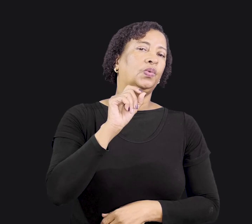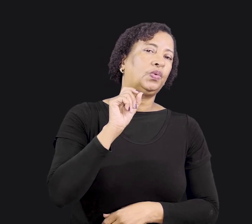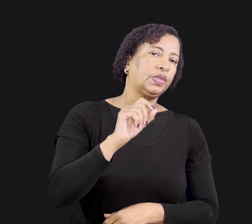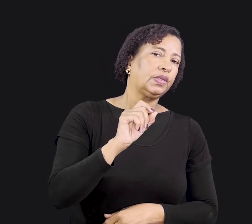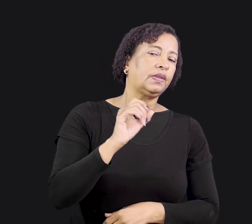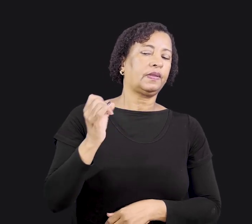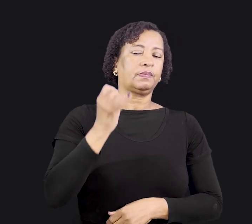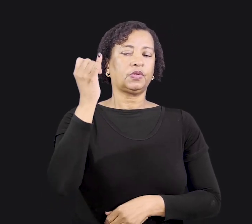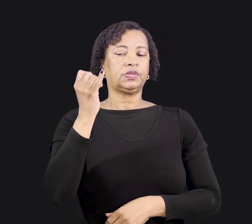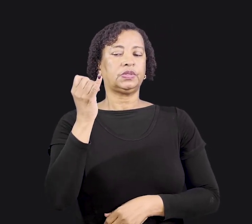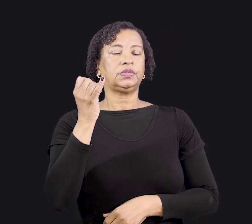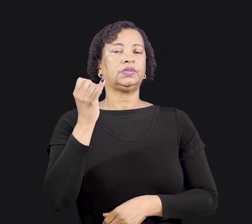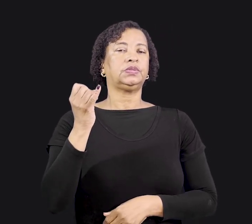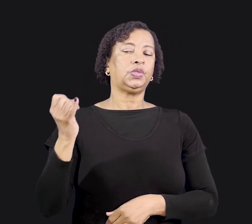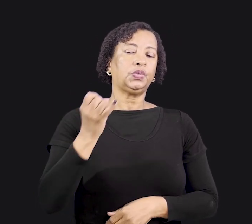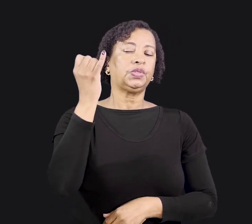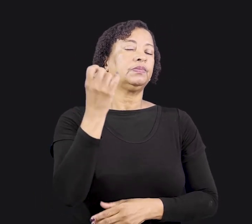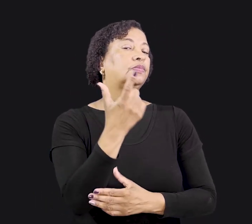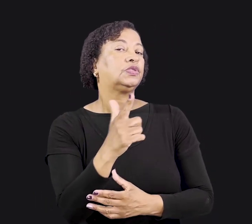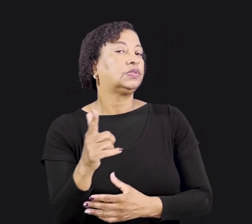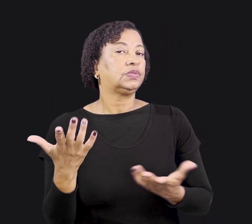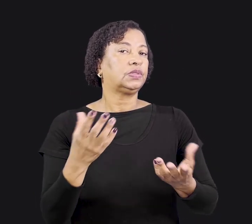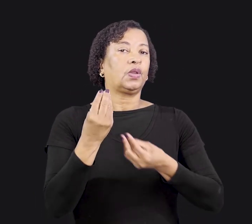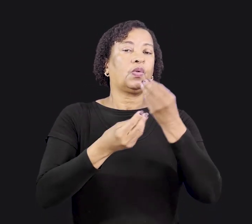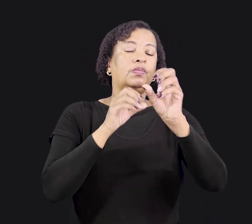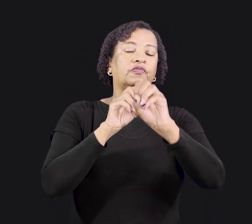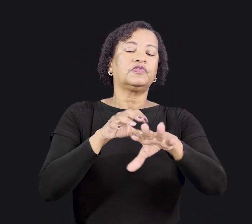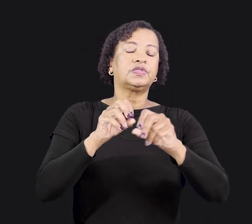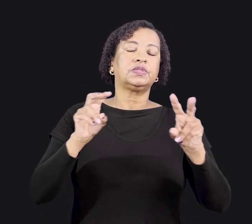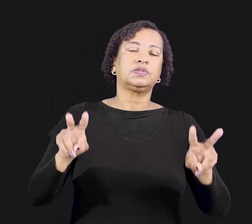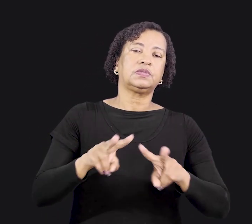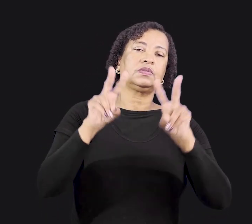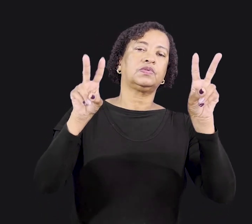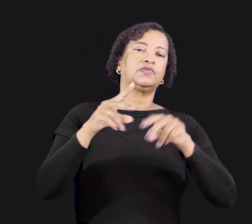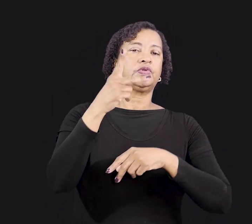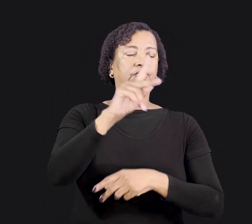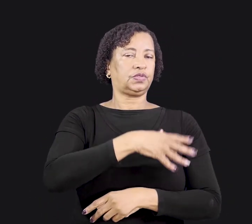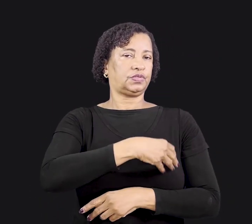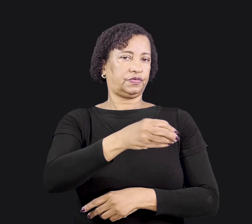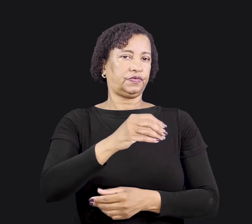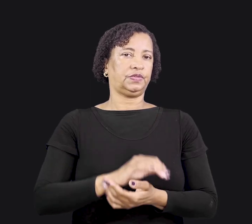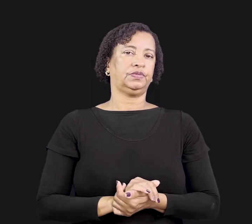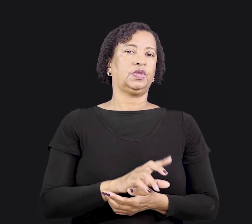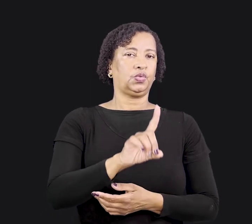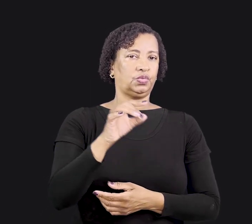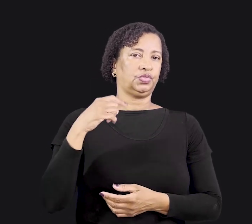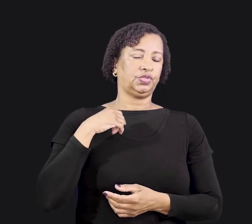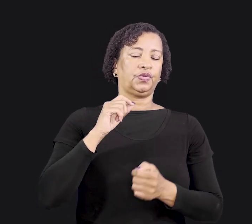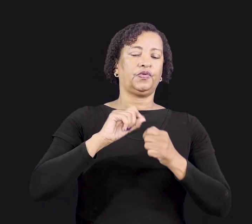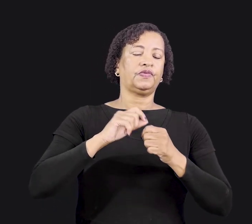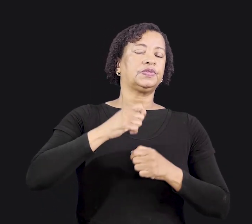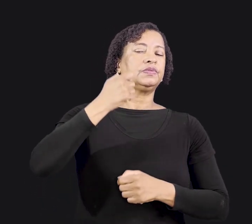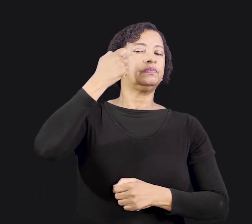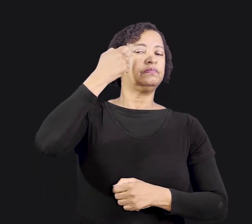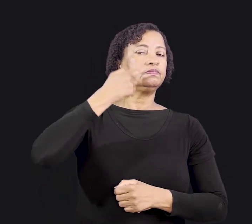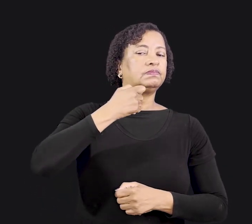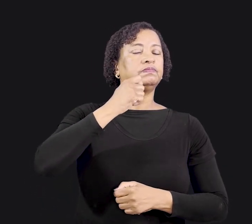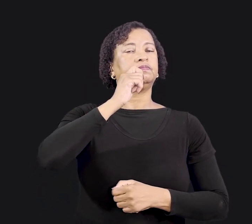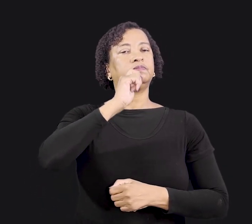e o que não é importante? Como você ensina os valores? Uma vez, enquanto eu fazia barba, uma de nossas filhinhas,